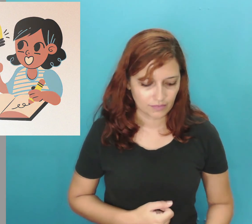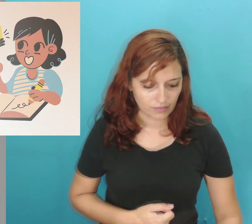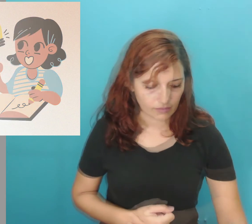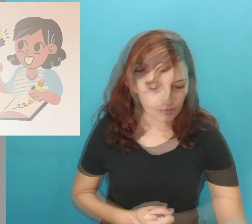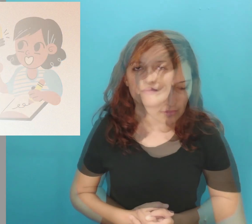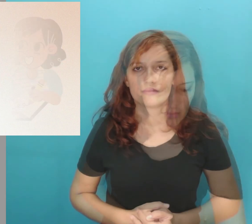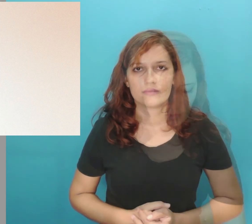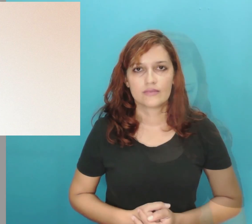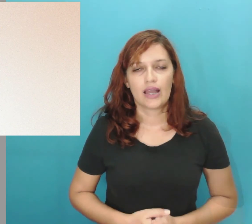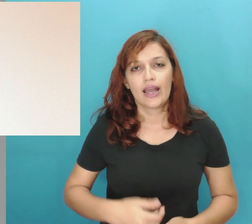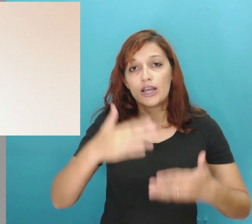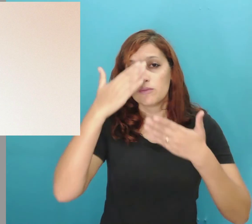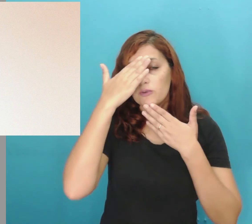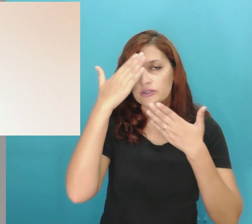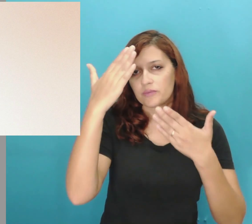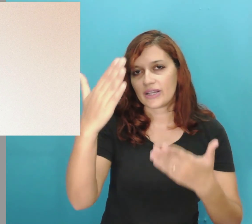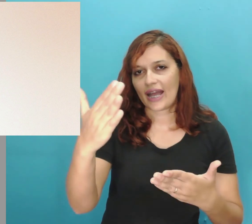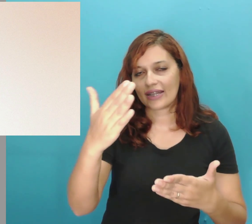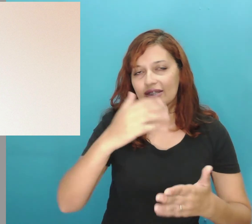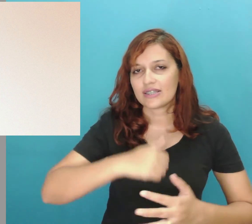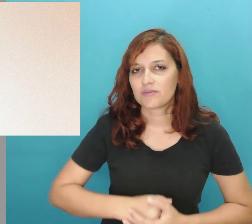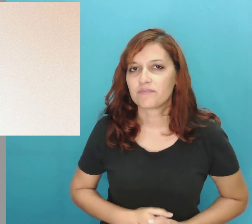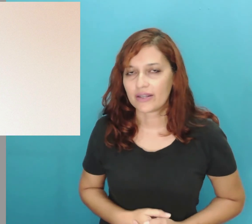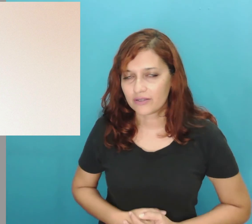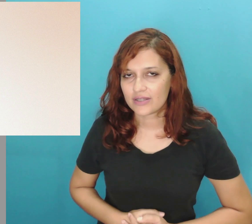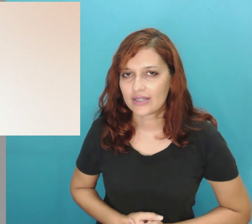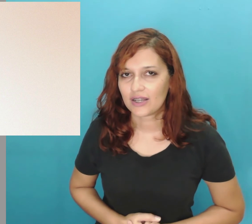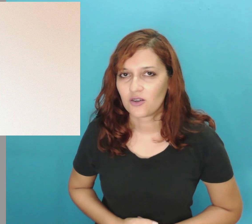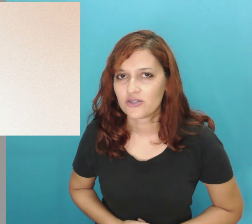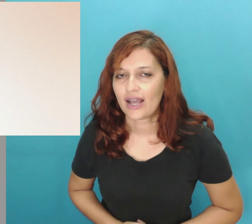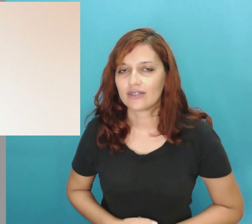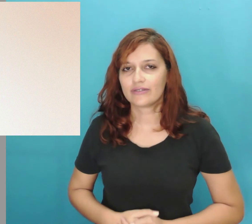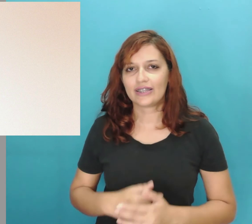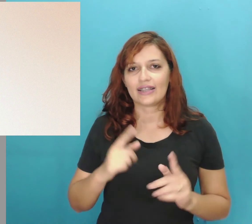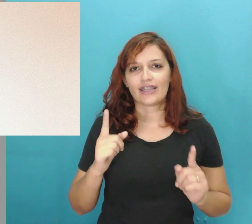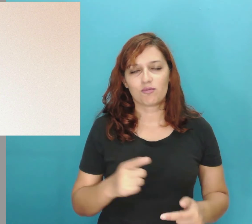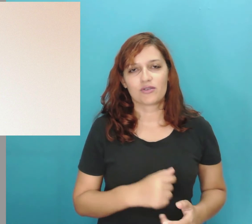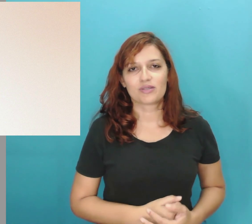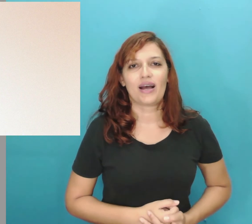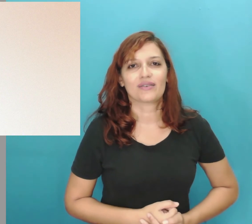Muito obrigada, espero que você tenha gostado e até a próxima aula.